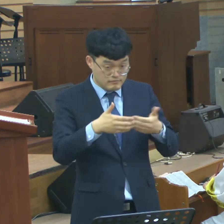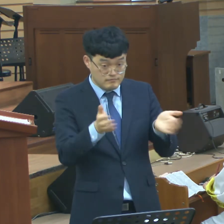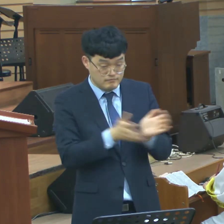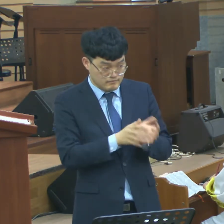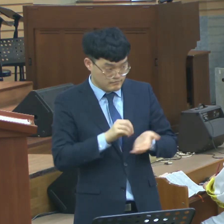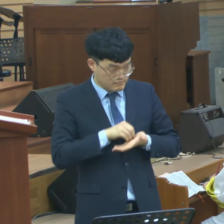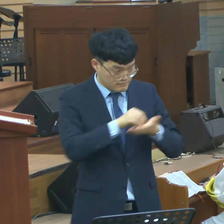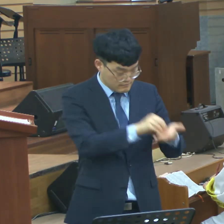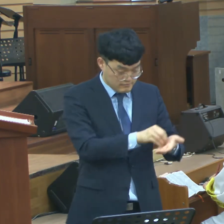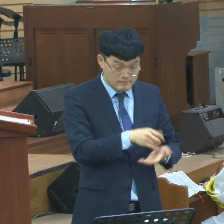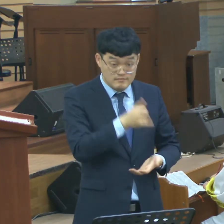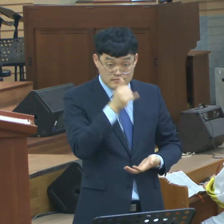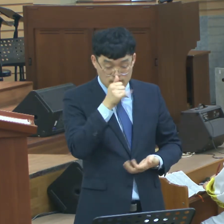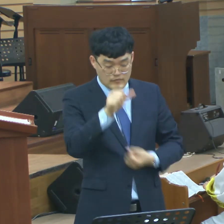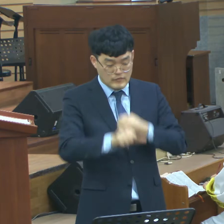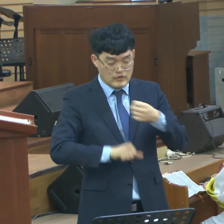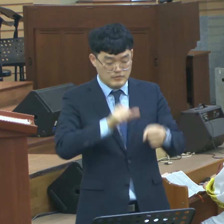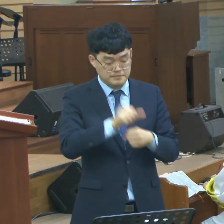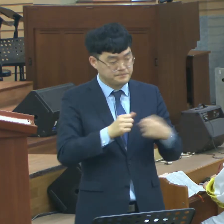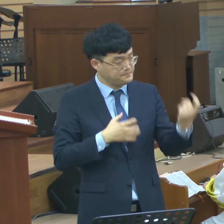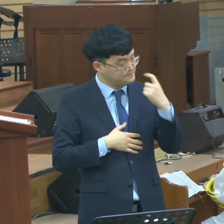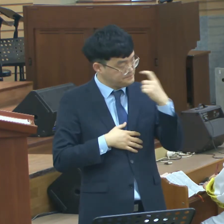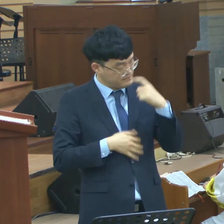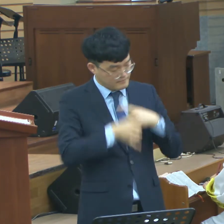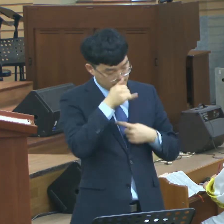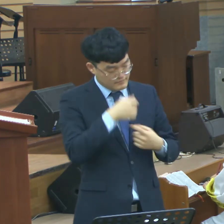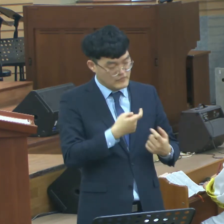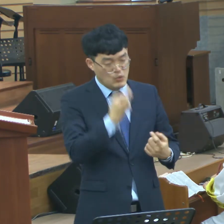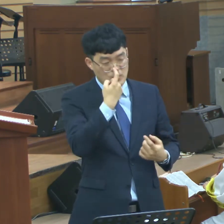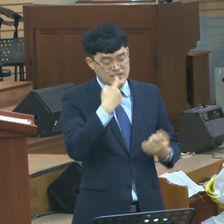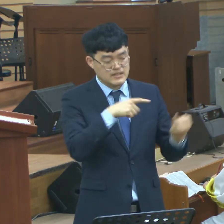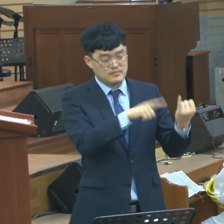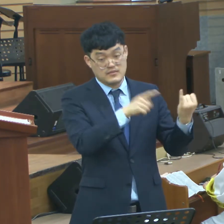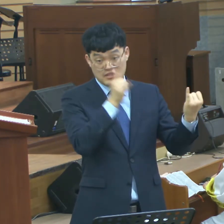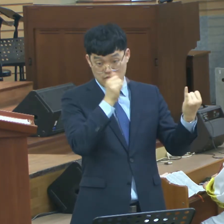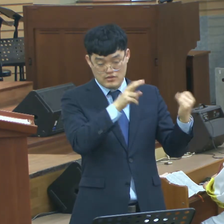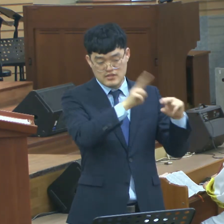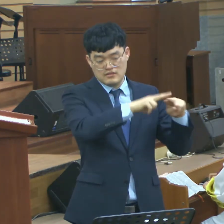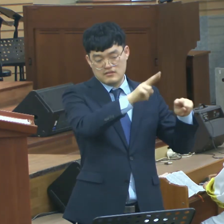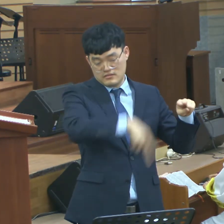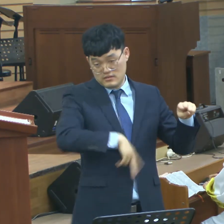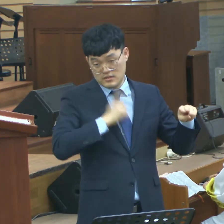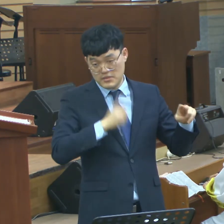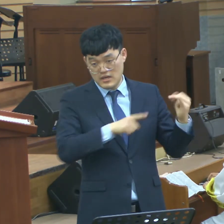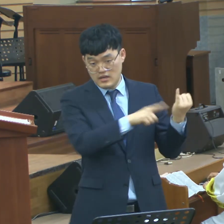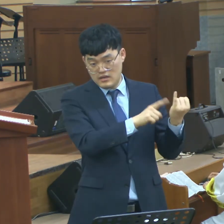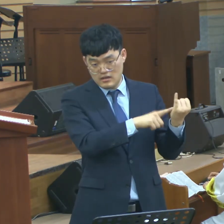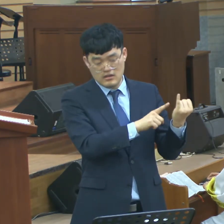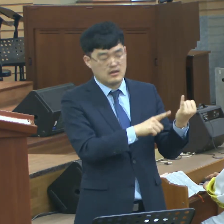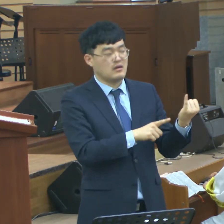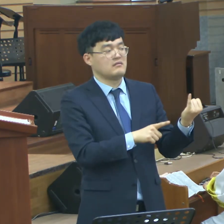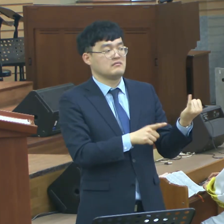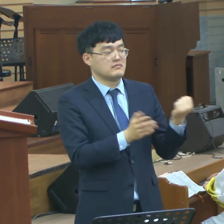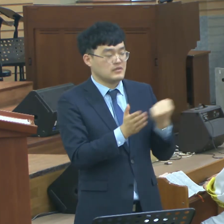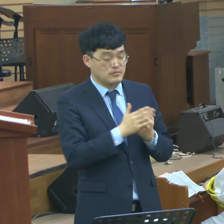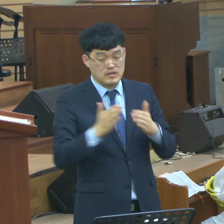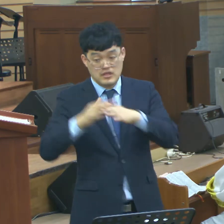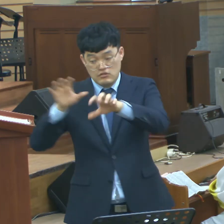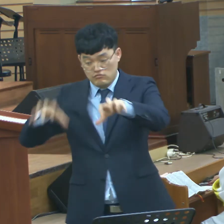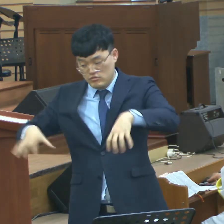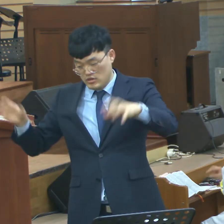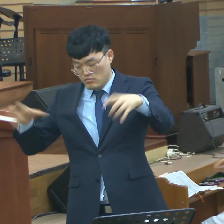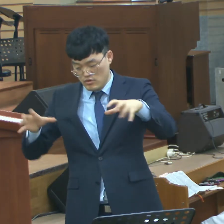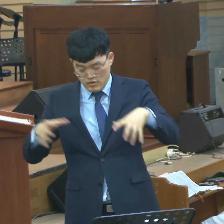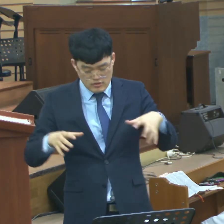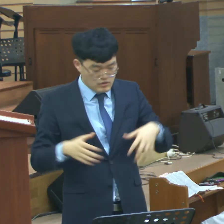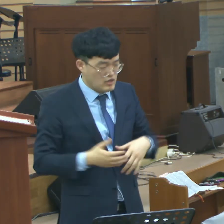5년 동안 레슨해 주신 우리 코치님이 5년 동안 했고 이제 사임하겠대요. 그래서 이웃들이 다 모여서